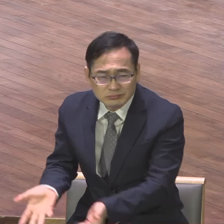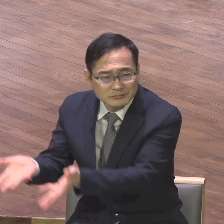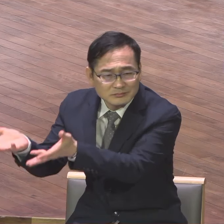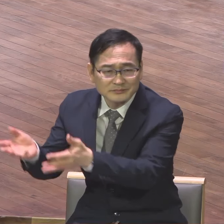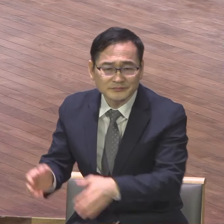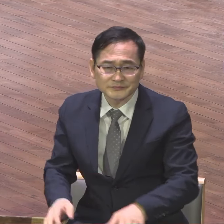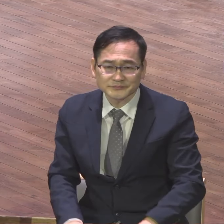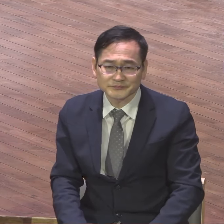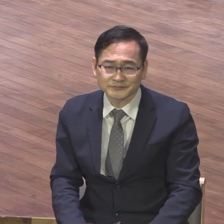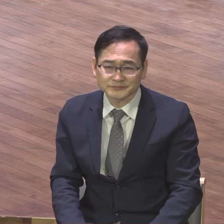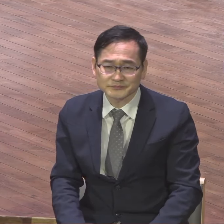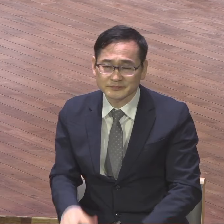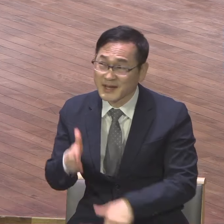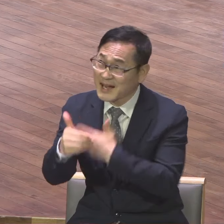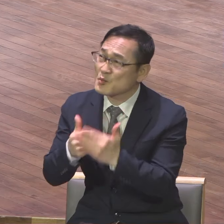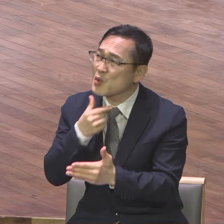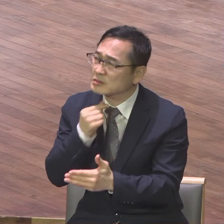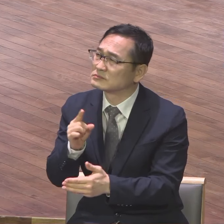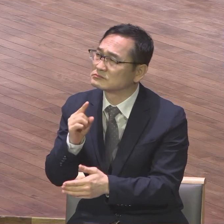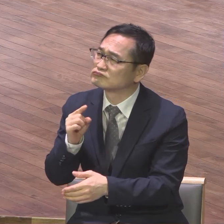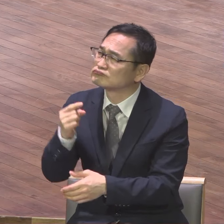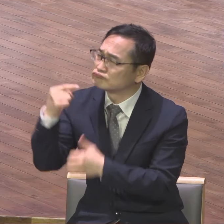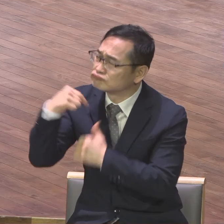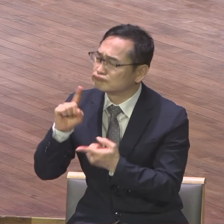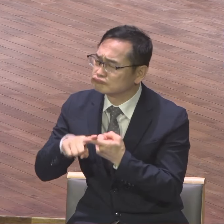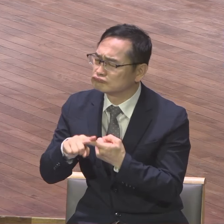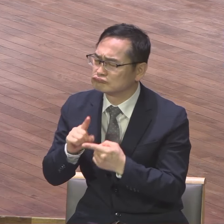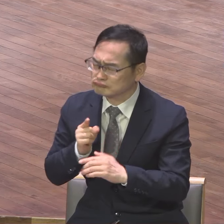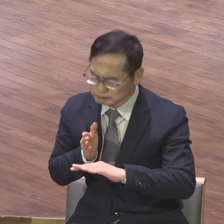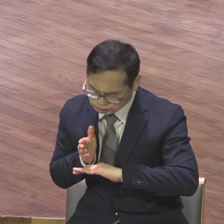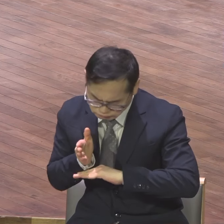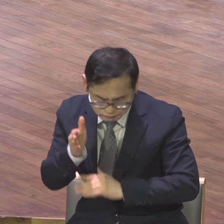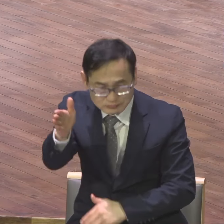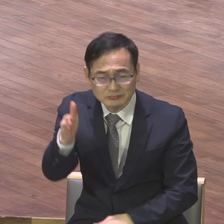완전 직진했어요. 아무 생각 아무 계산 없이.